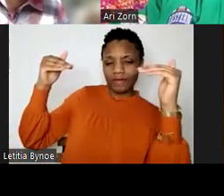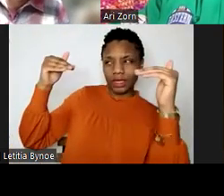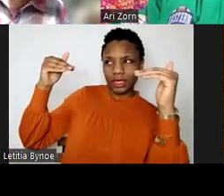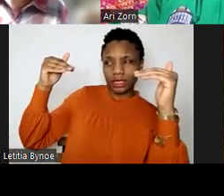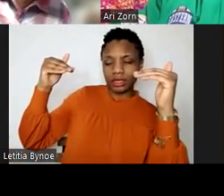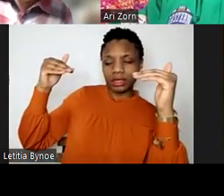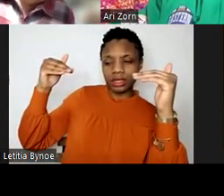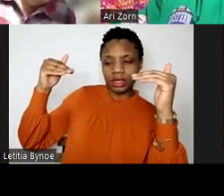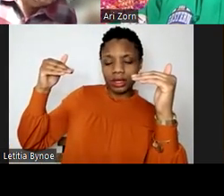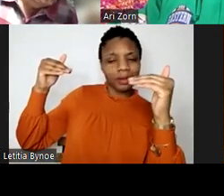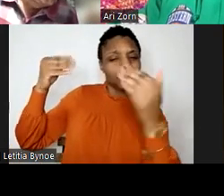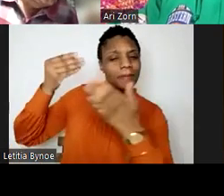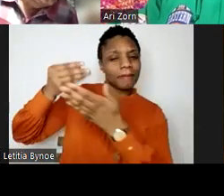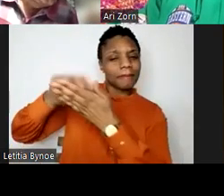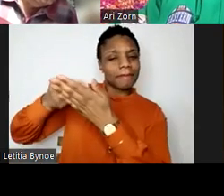grupo